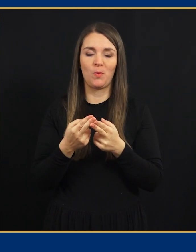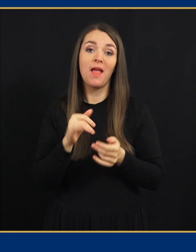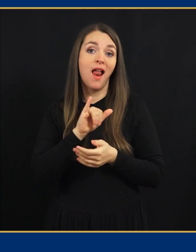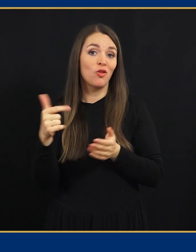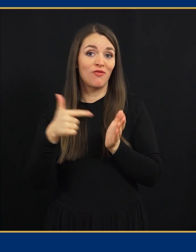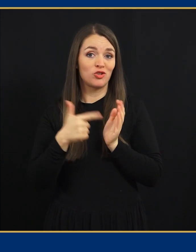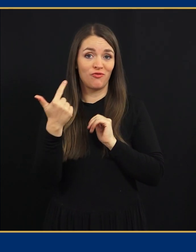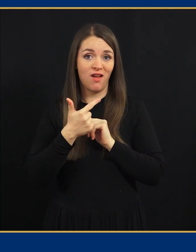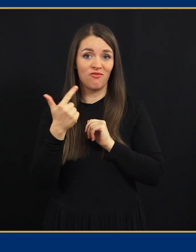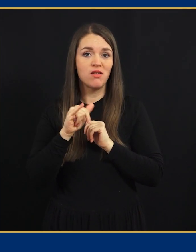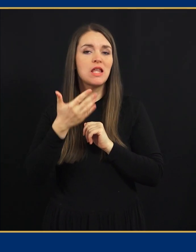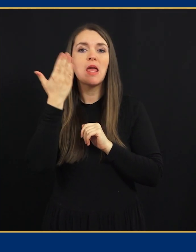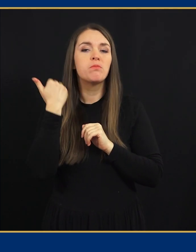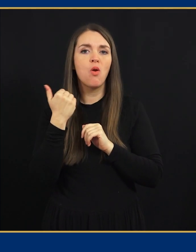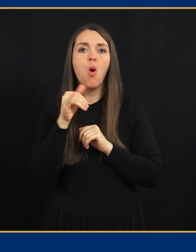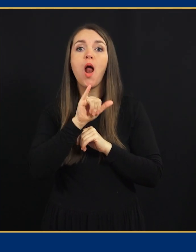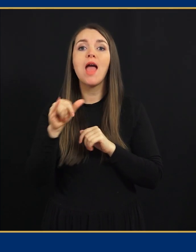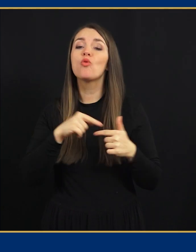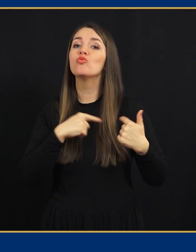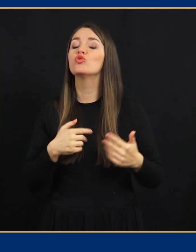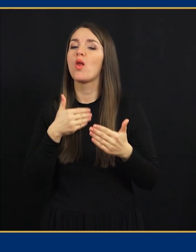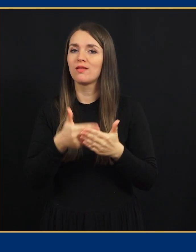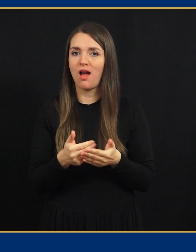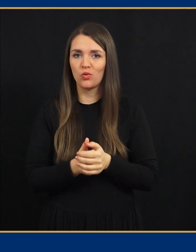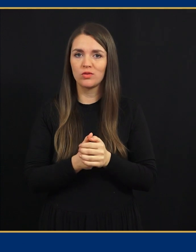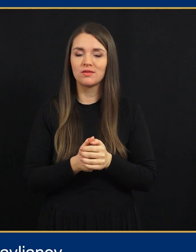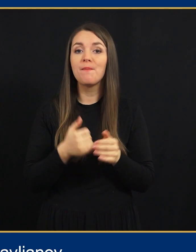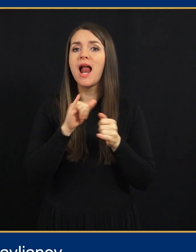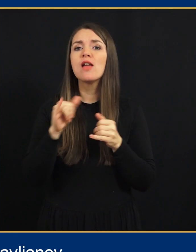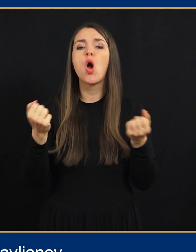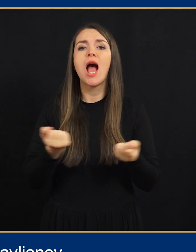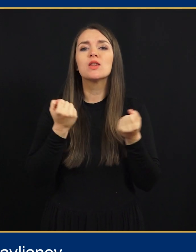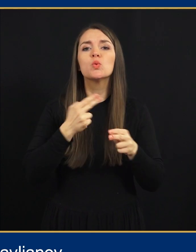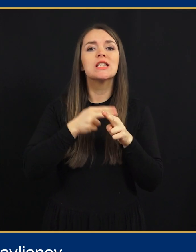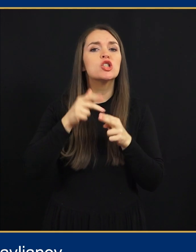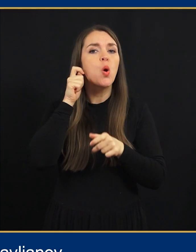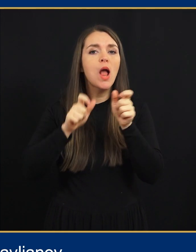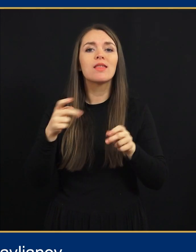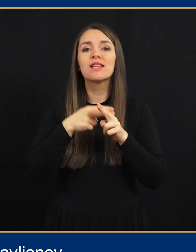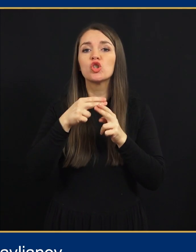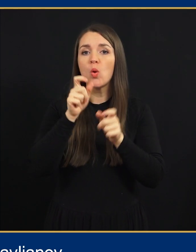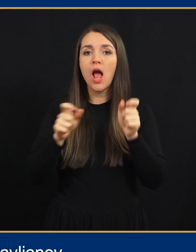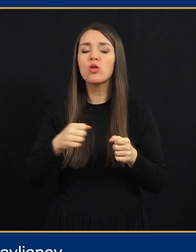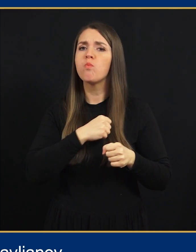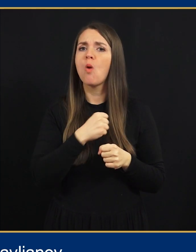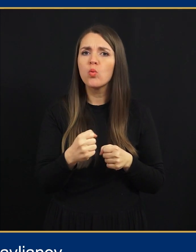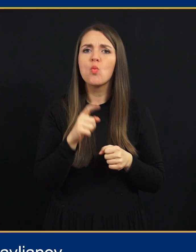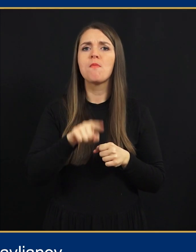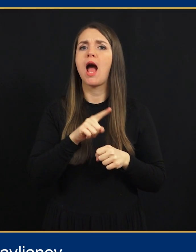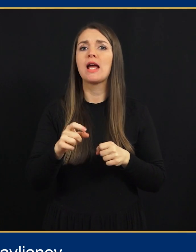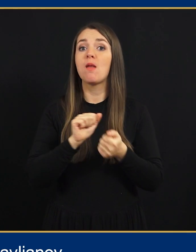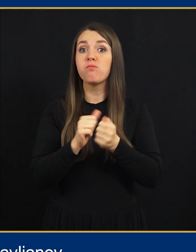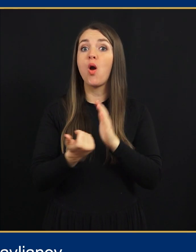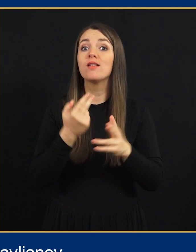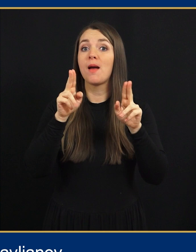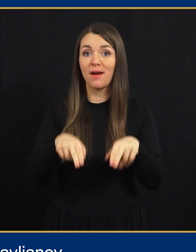Leto 2022 je bilo leto solidarnosti. Leto aktivnih državljank in državljanov, poguma in boja